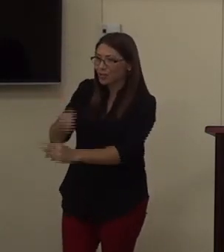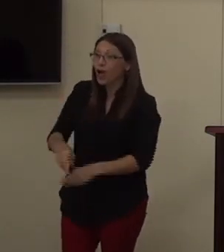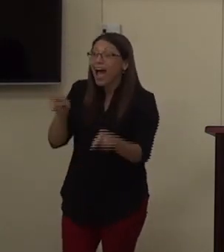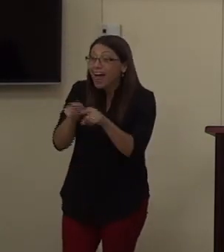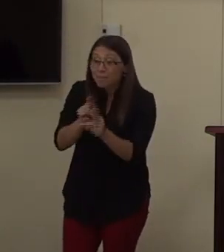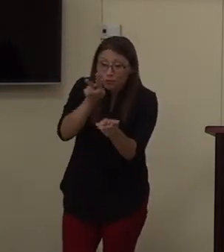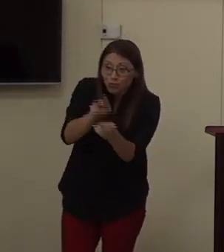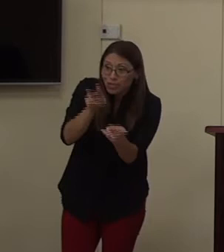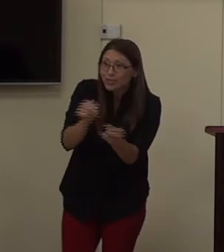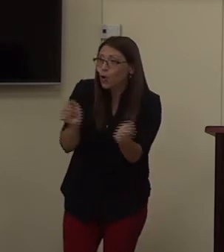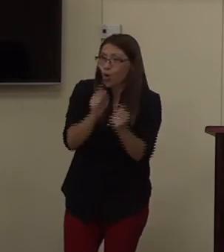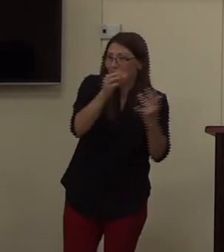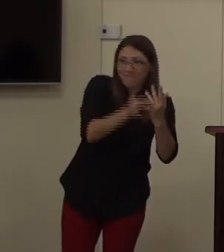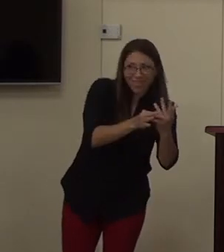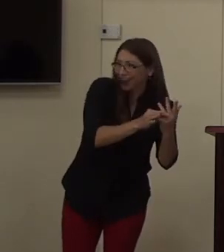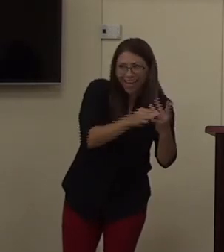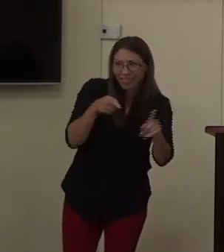infidelidad, que es el bonito, ¿verdad?